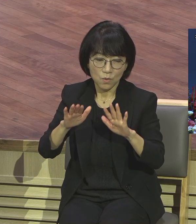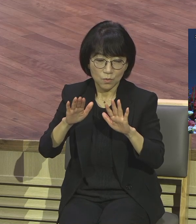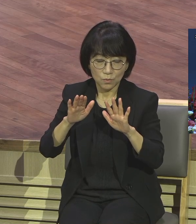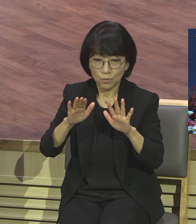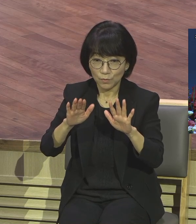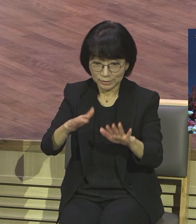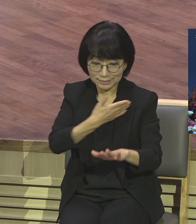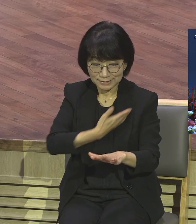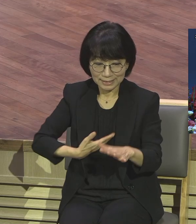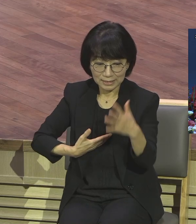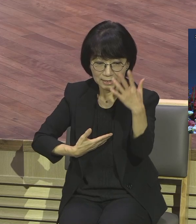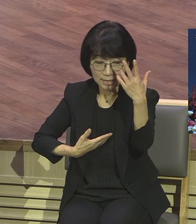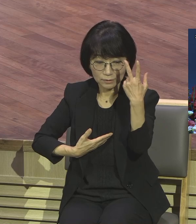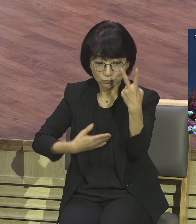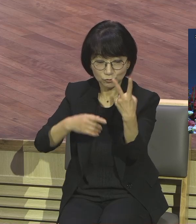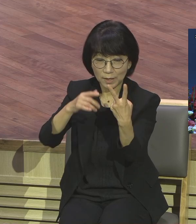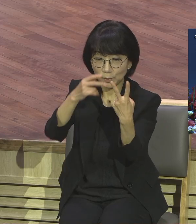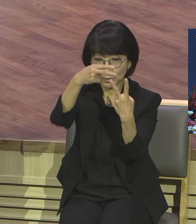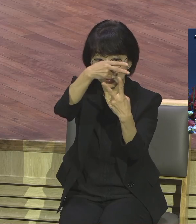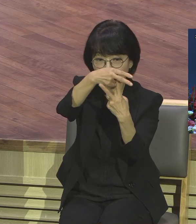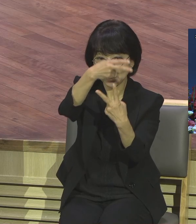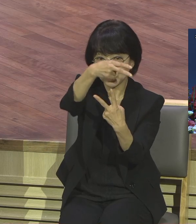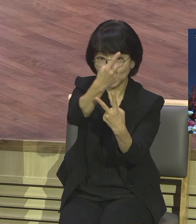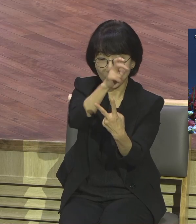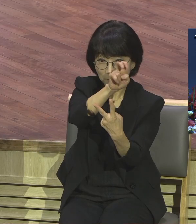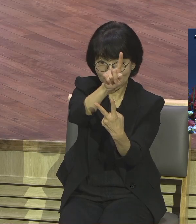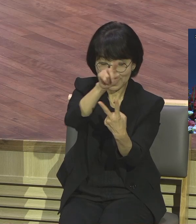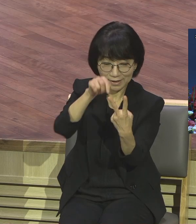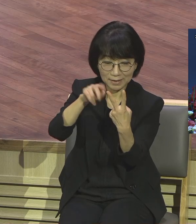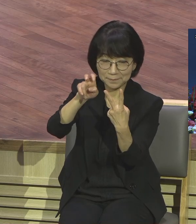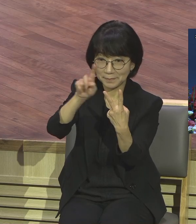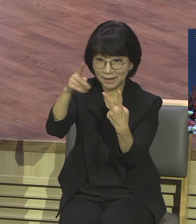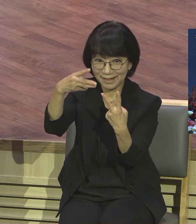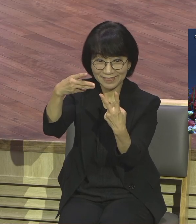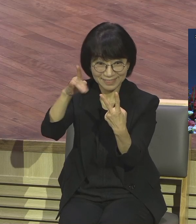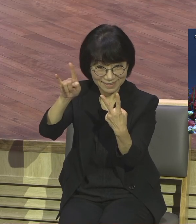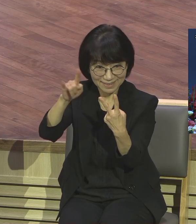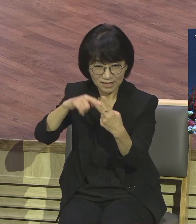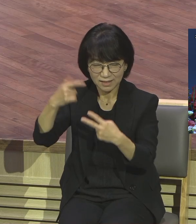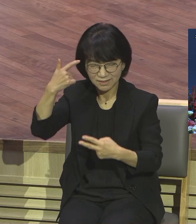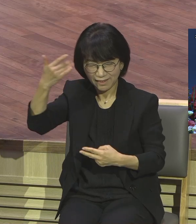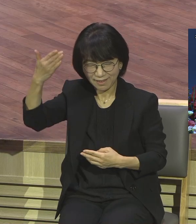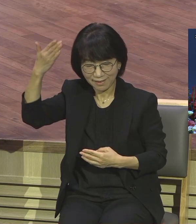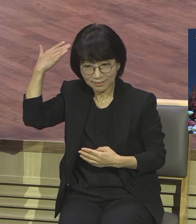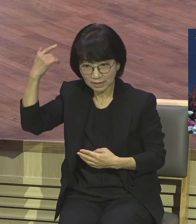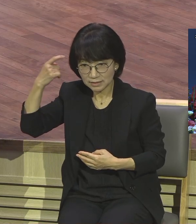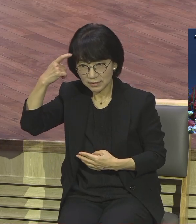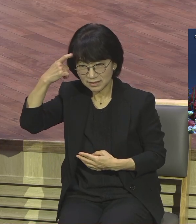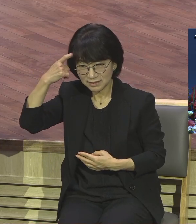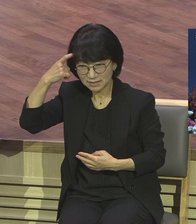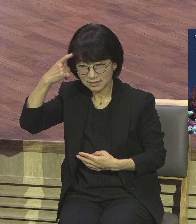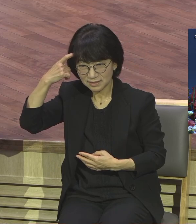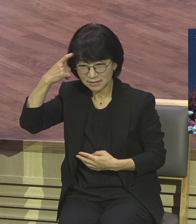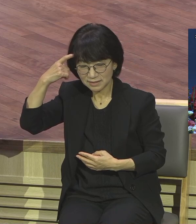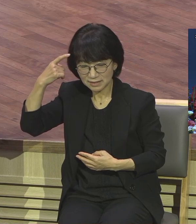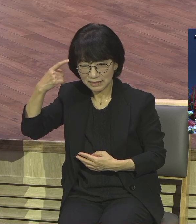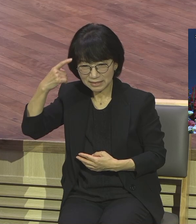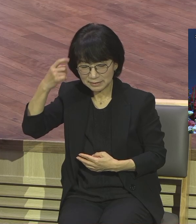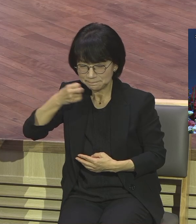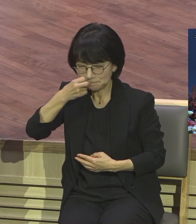이 두 제자는 예틀을 깨고 세틀을 갖춘 이후입니다. 갖춘